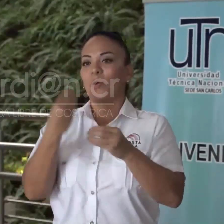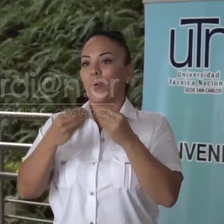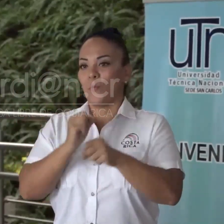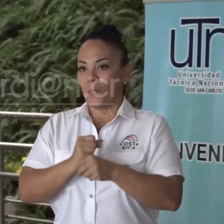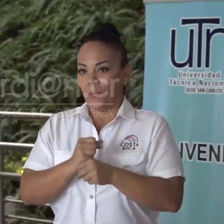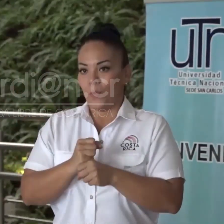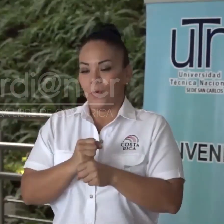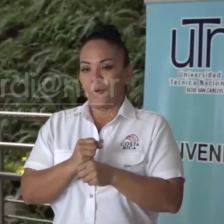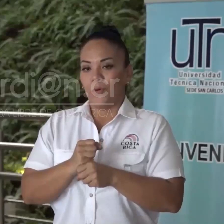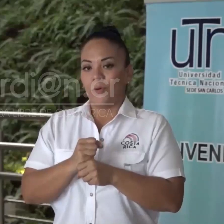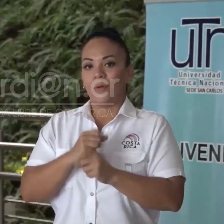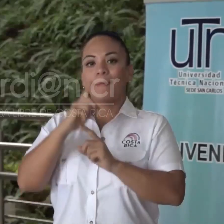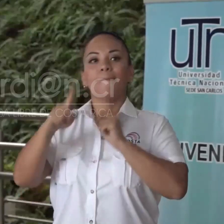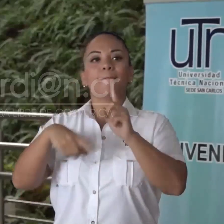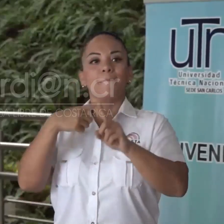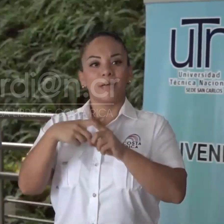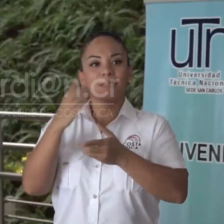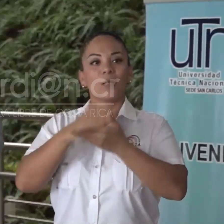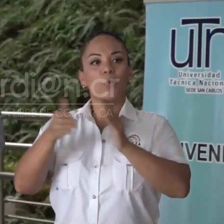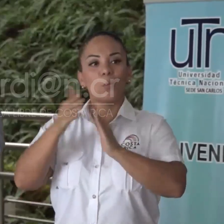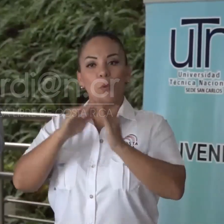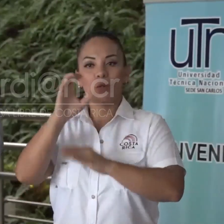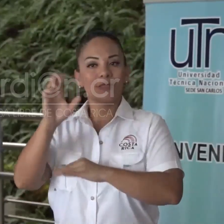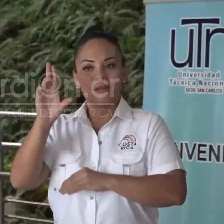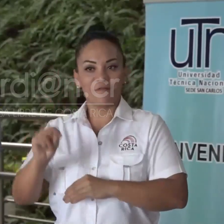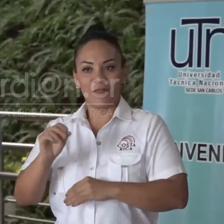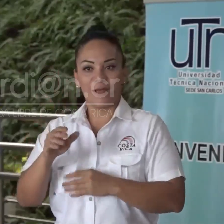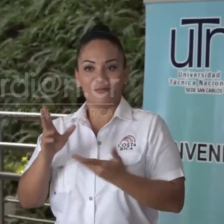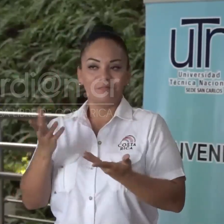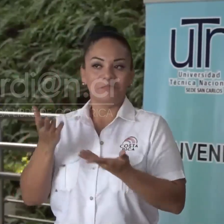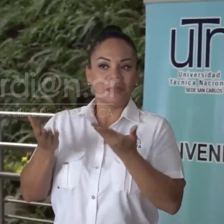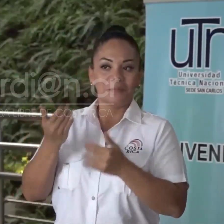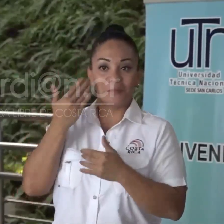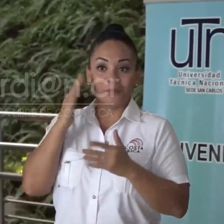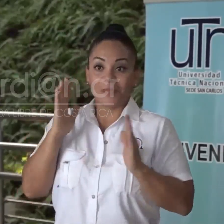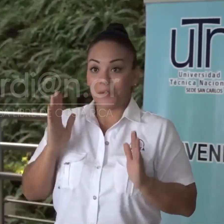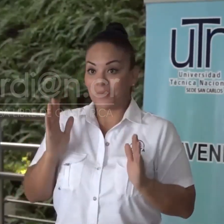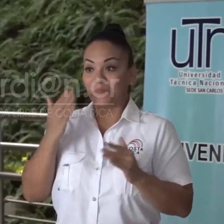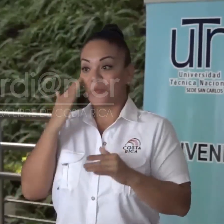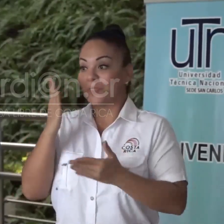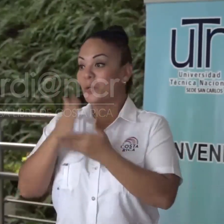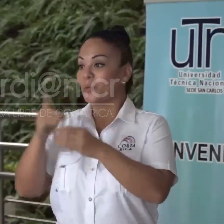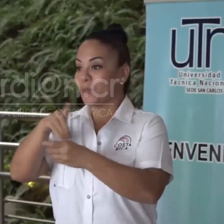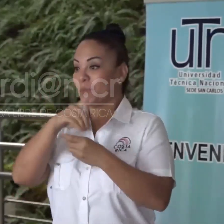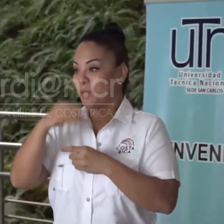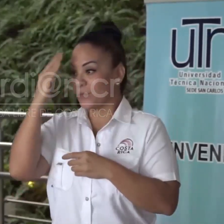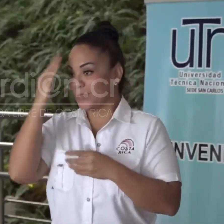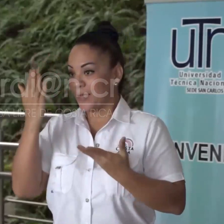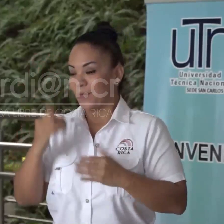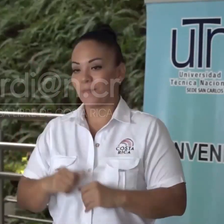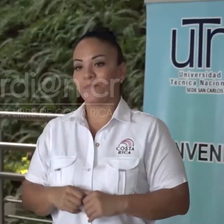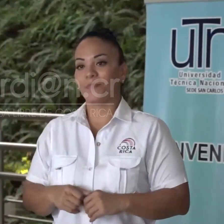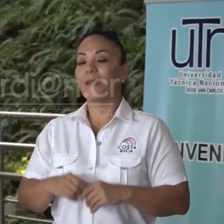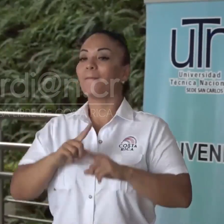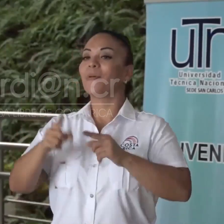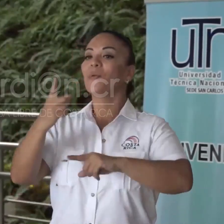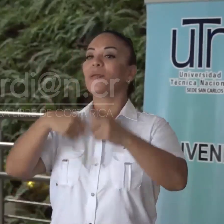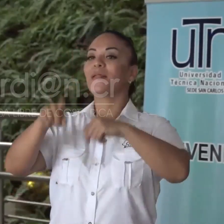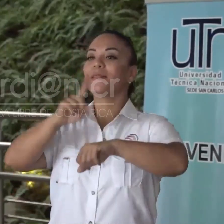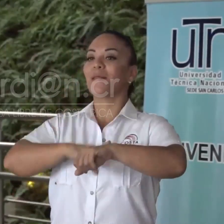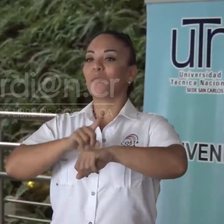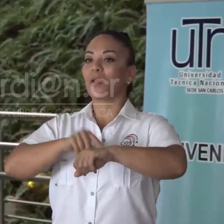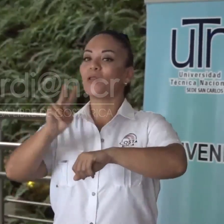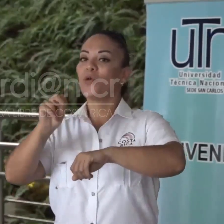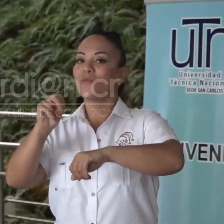Y además, algo que el pueblo de Costa Rica no tiene por qué saber, no sé si algunos diputados lo sabrán, viene la temporada